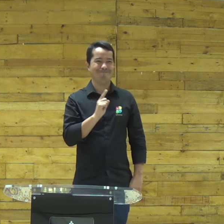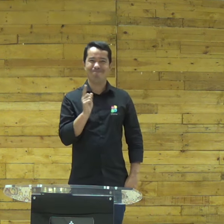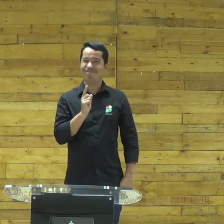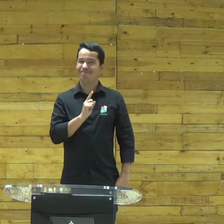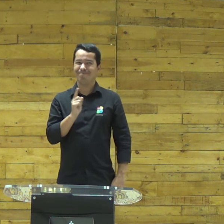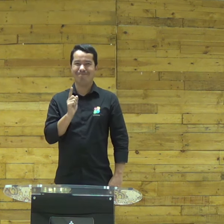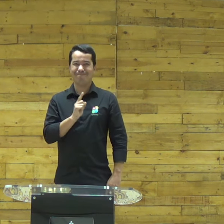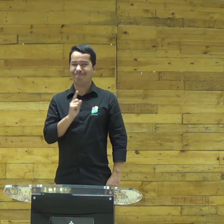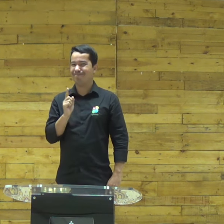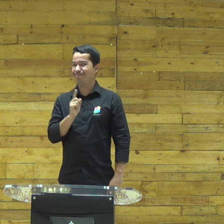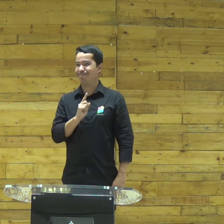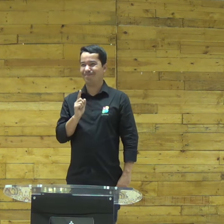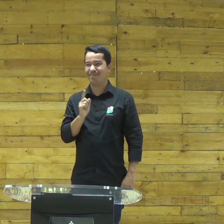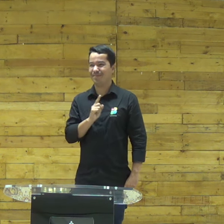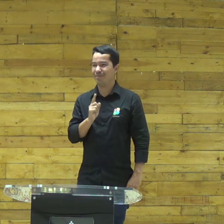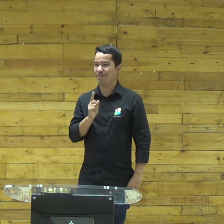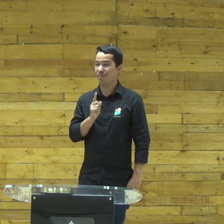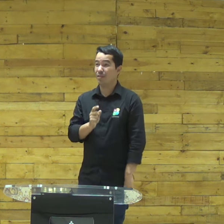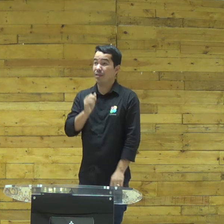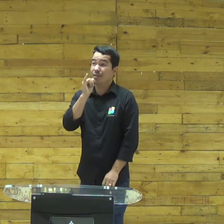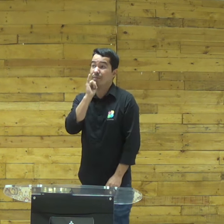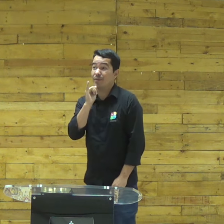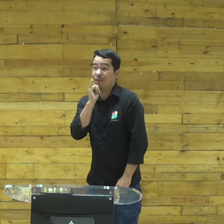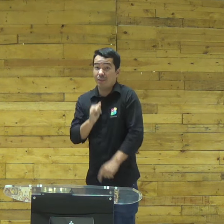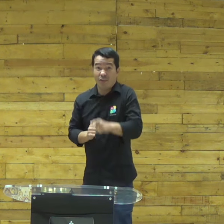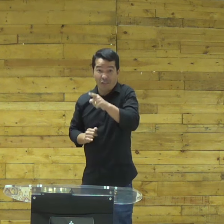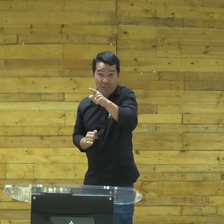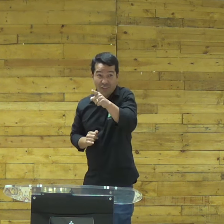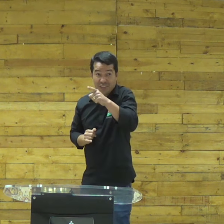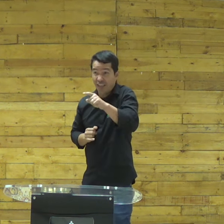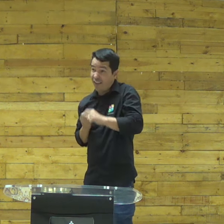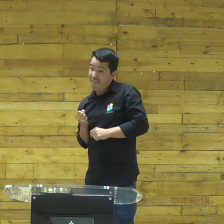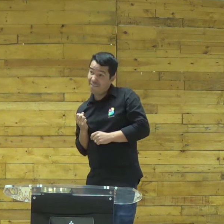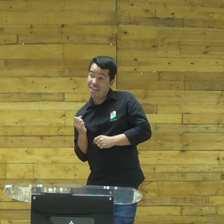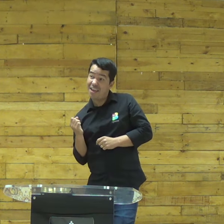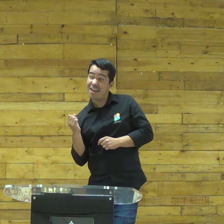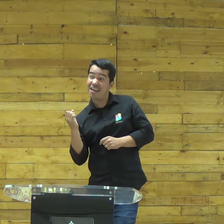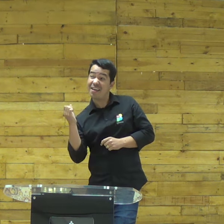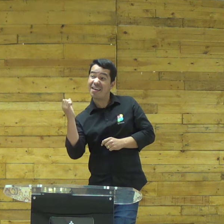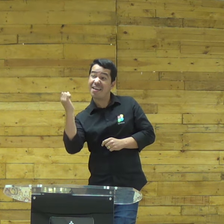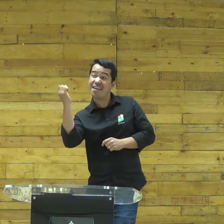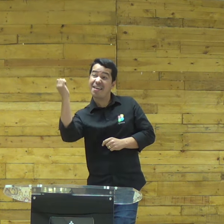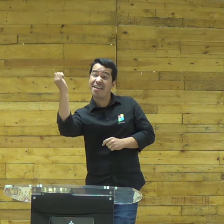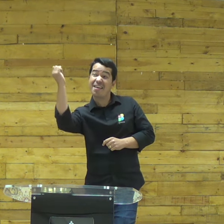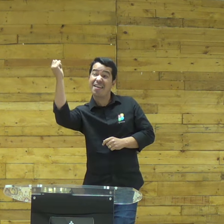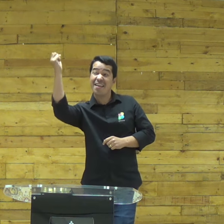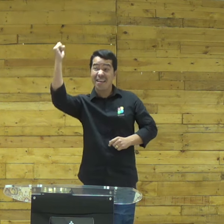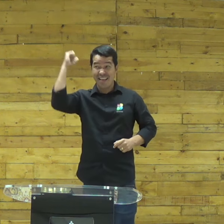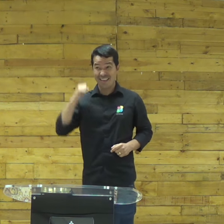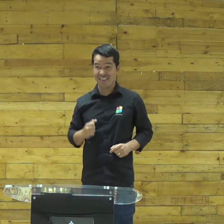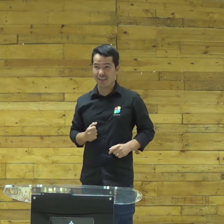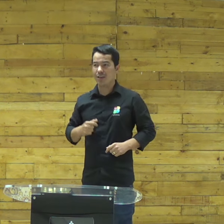sério o mandamento de Jesus você não está fazendo por exemplo se você vai viajar